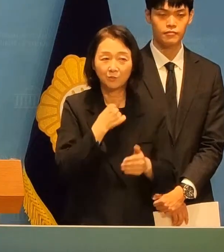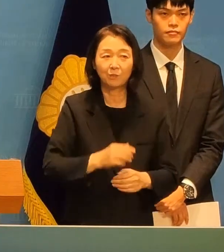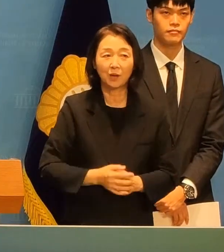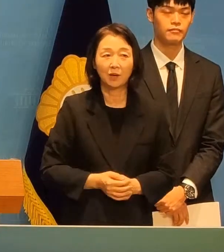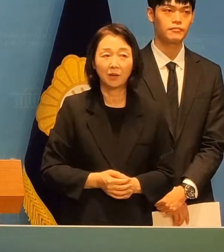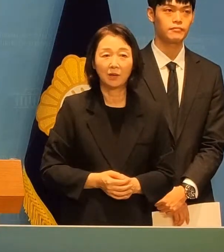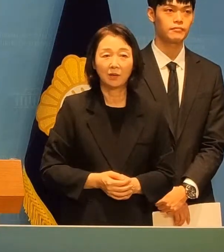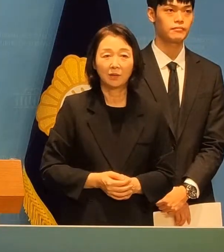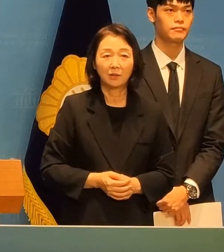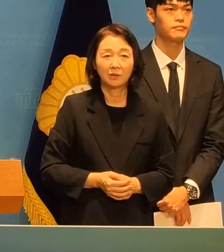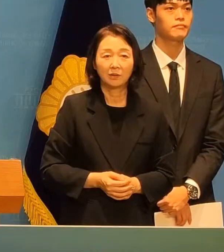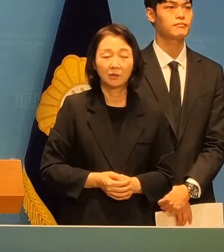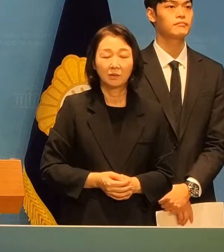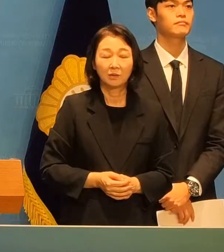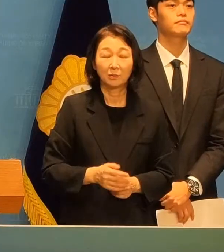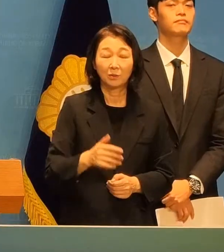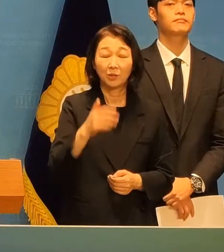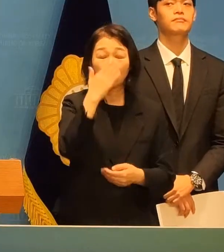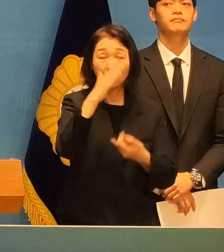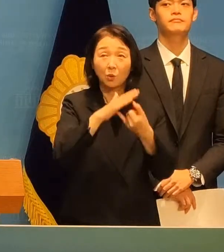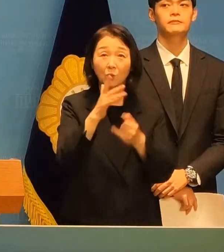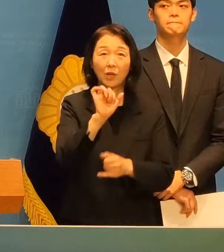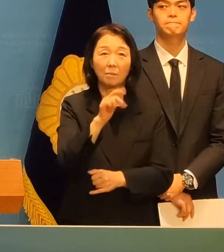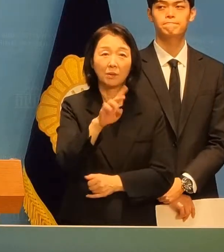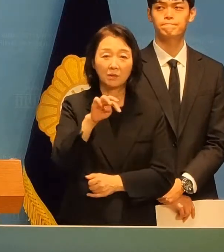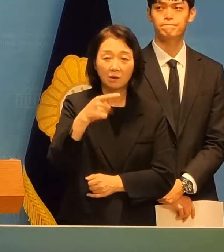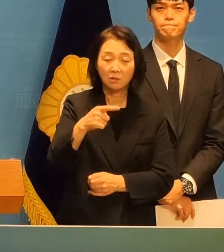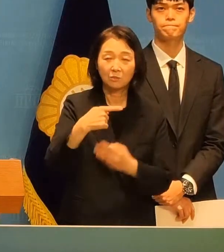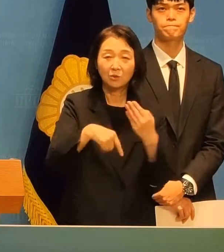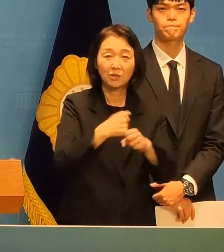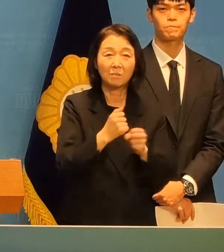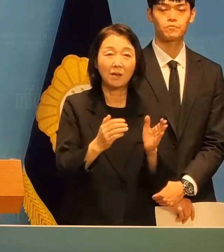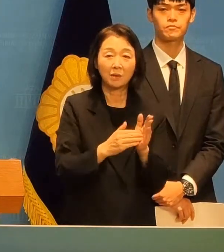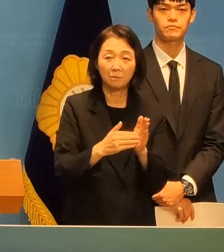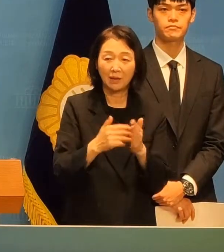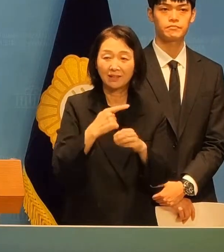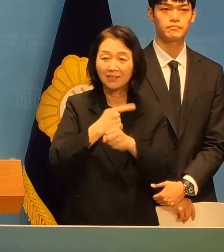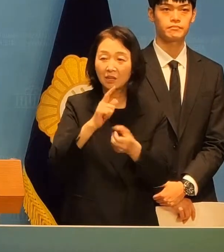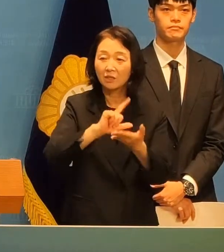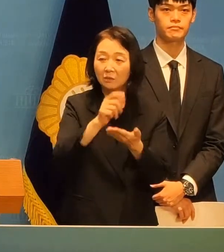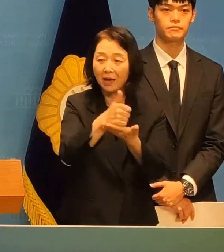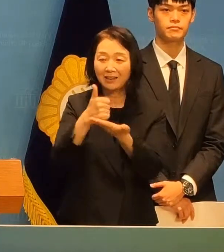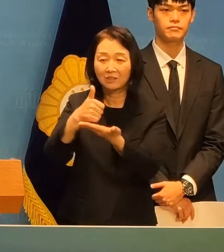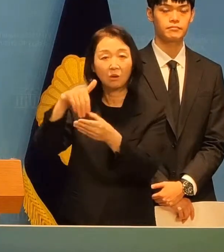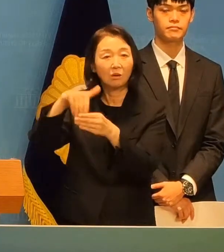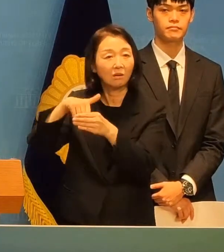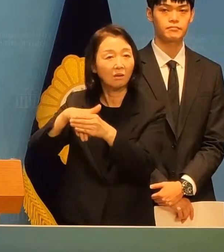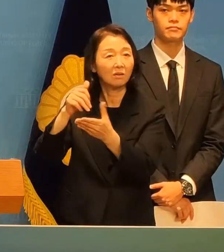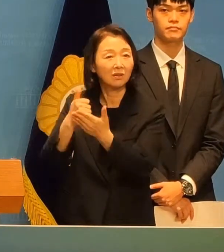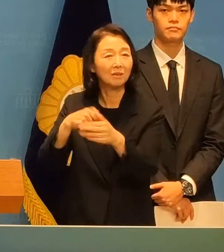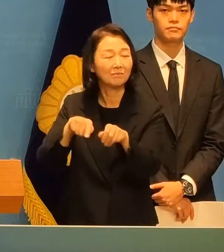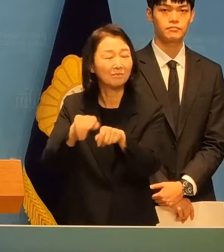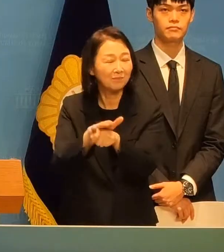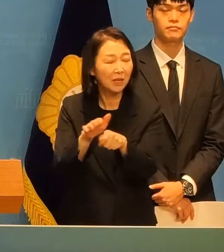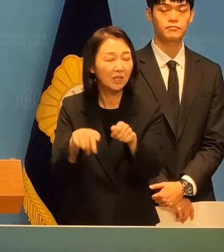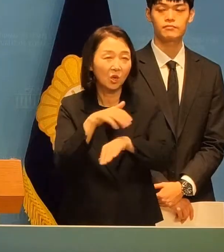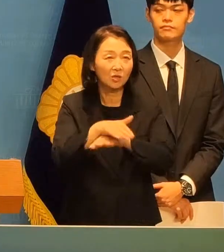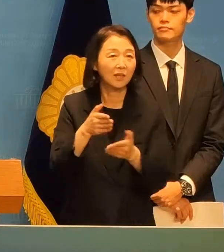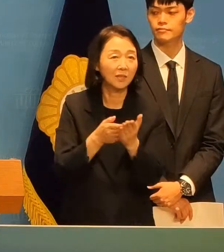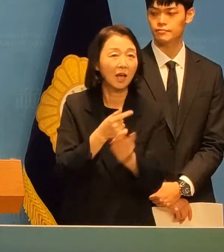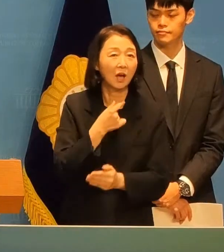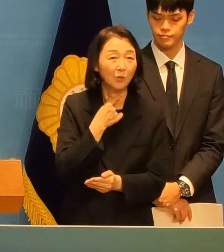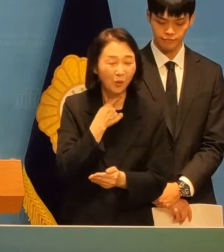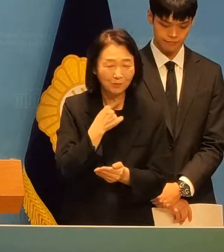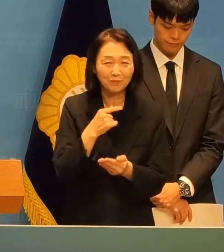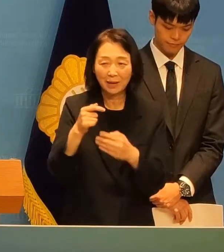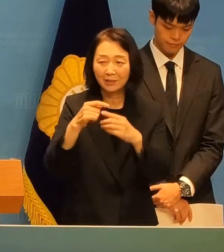지방선거 청소년 앰버서더 프로젝트를 가동해 청소년들이 당장 내년 지방선거에서 주체적으로 참여하여 정책을 제안하고 각 캠프의